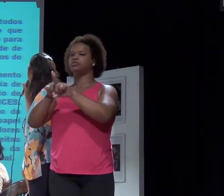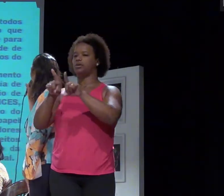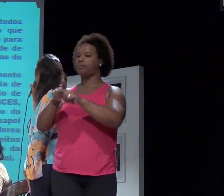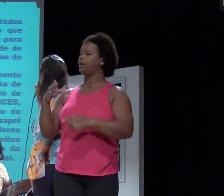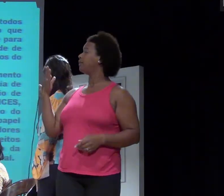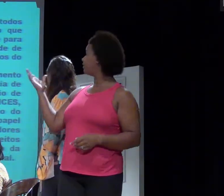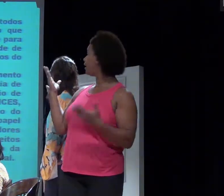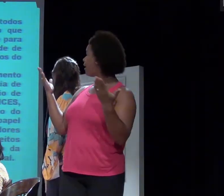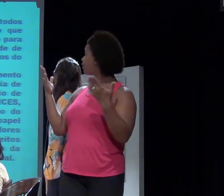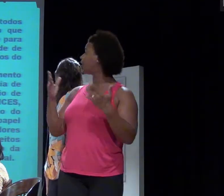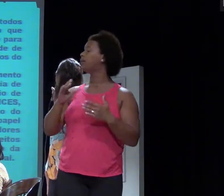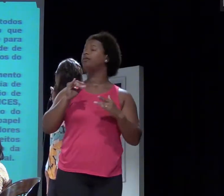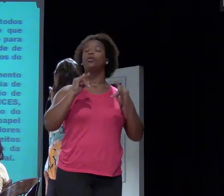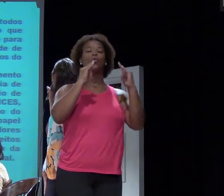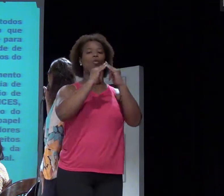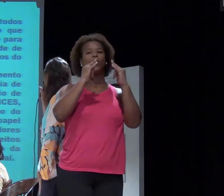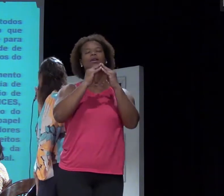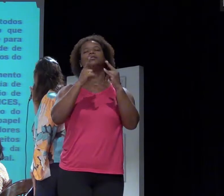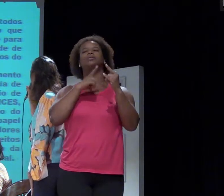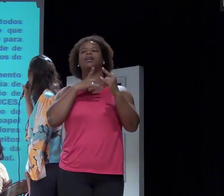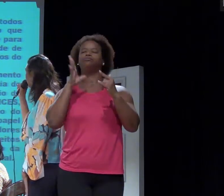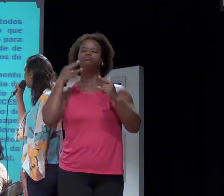para fechar, o ICES ele vem oferecendo a sua